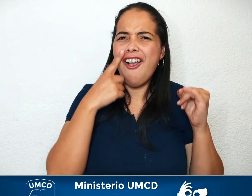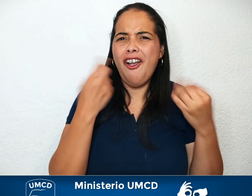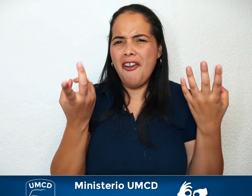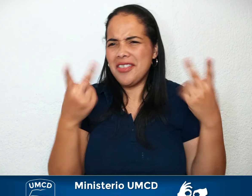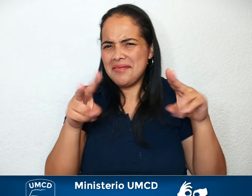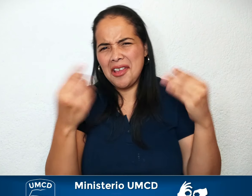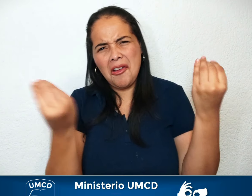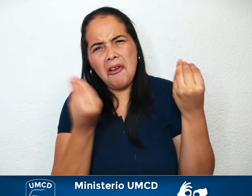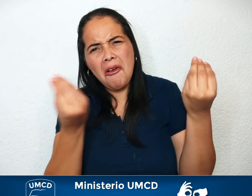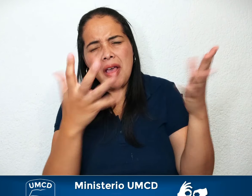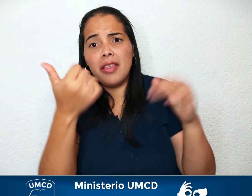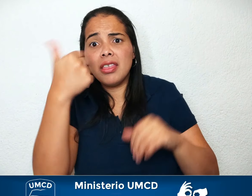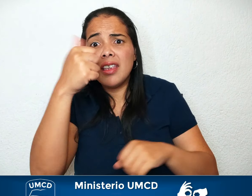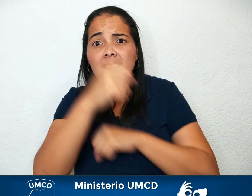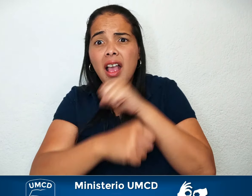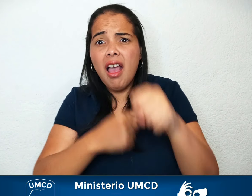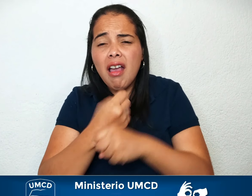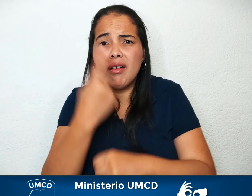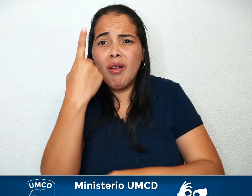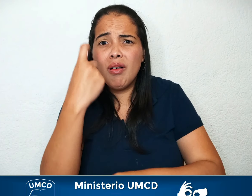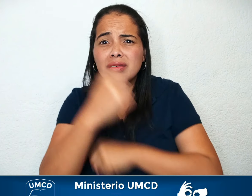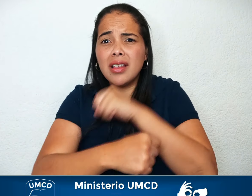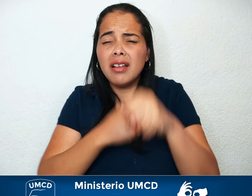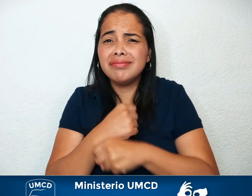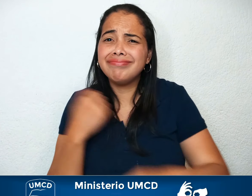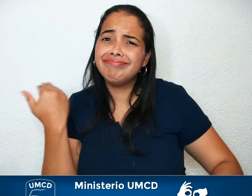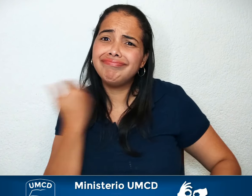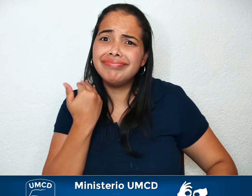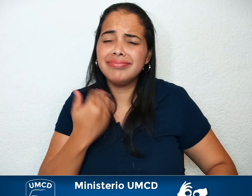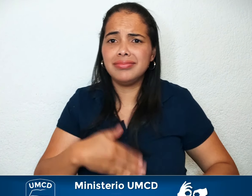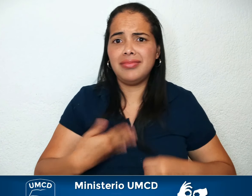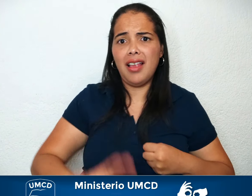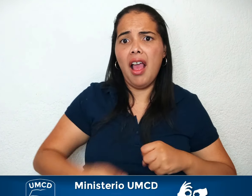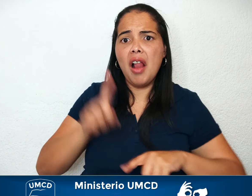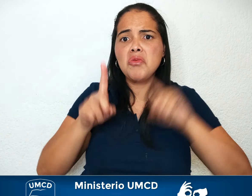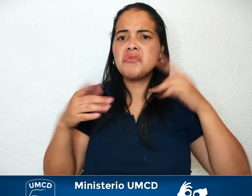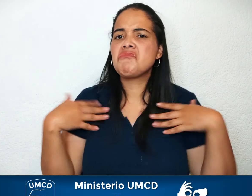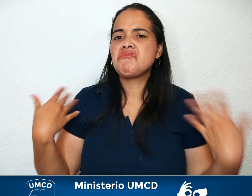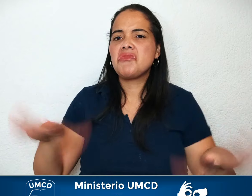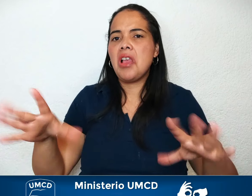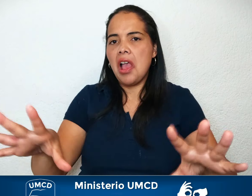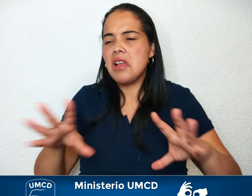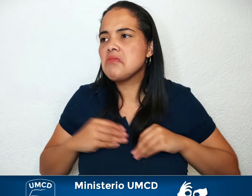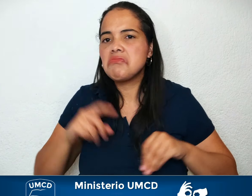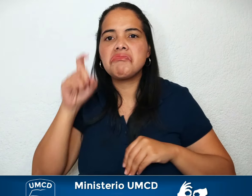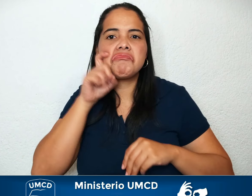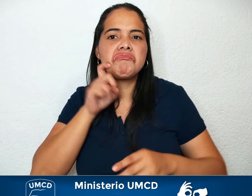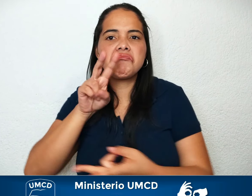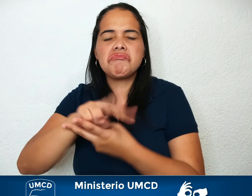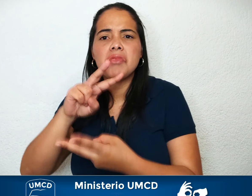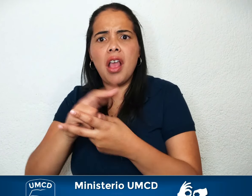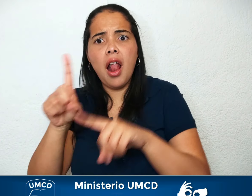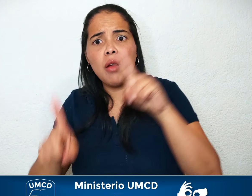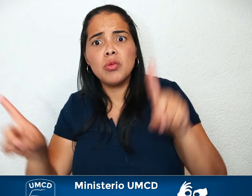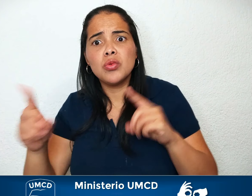Jóvenes adolescentes de 10, 11, 12, 13 años ya están viviendo en pecado